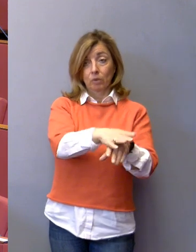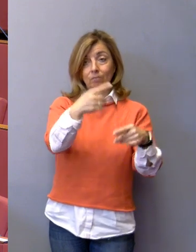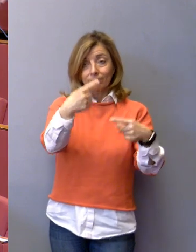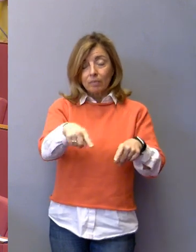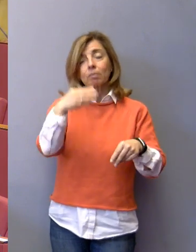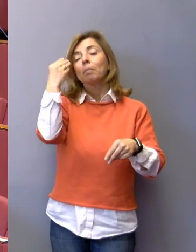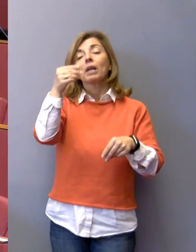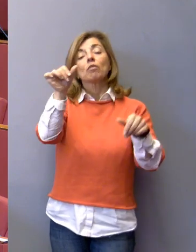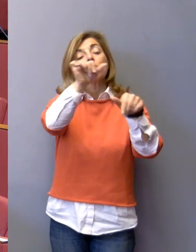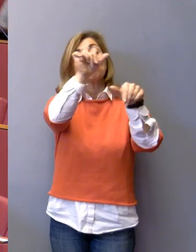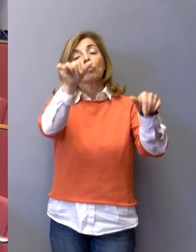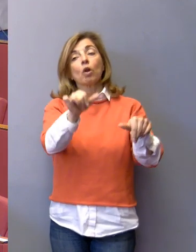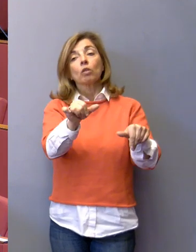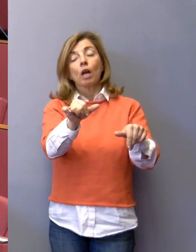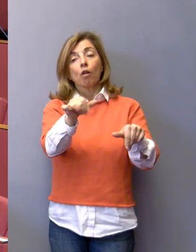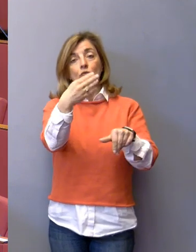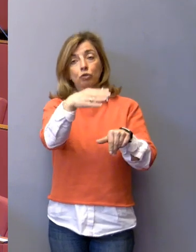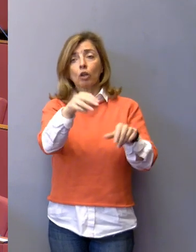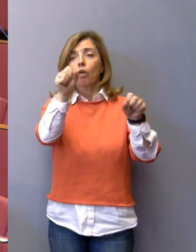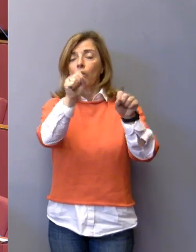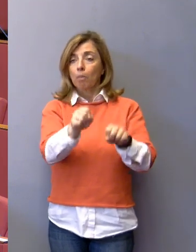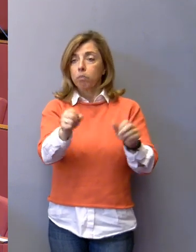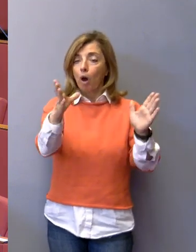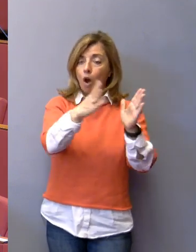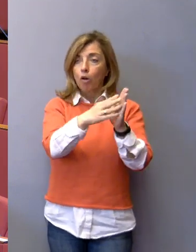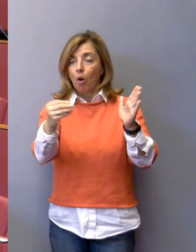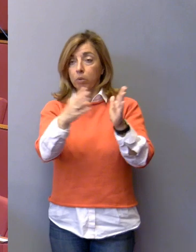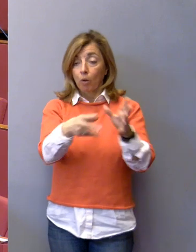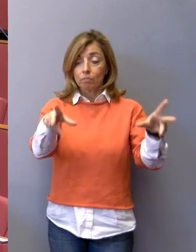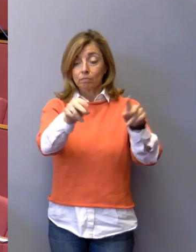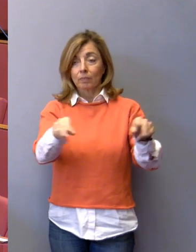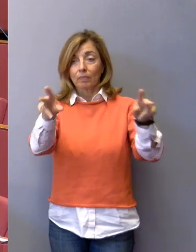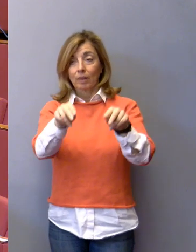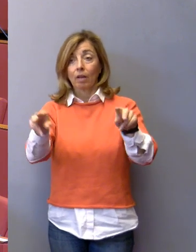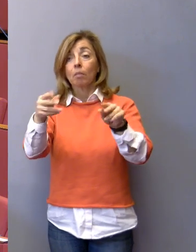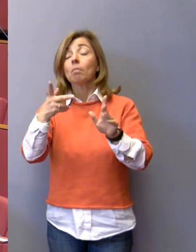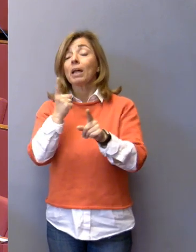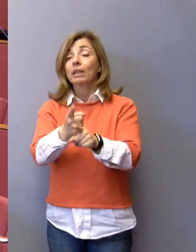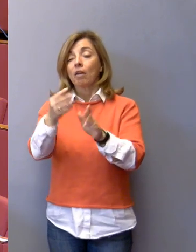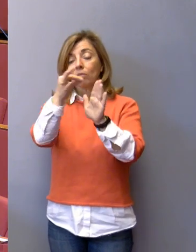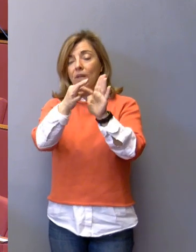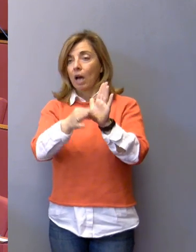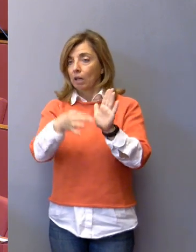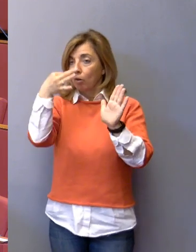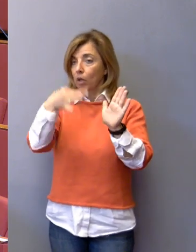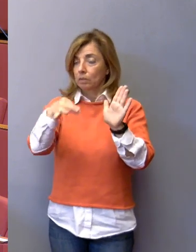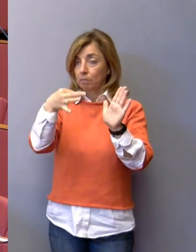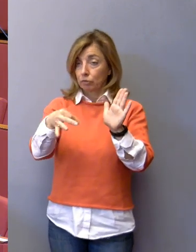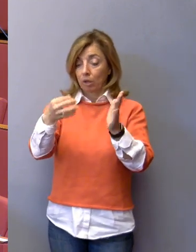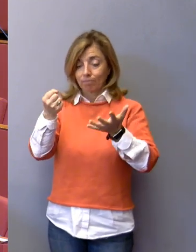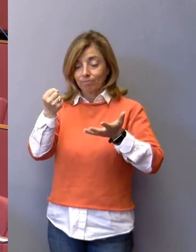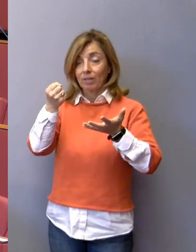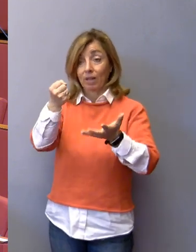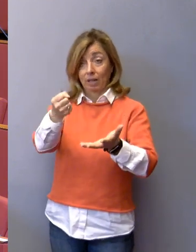speciali norme speciali ma soprattutto denari è che la nostra città può alla quale la nostra città può fare appello